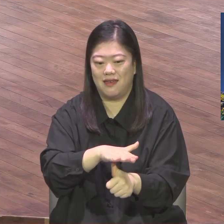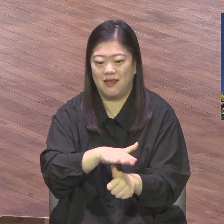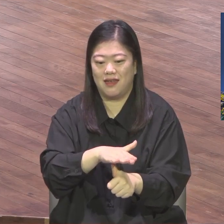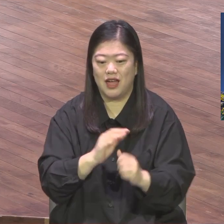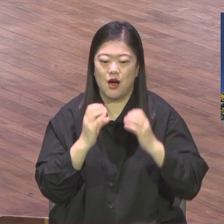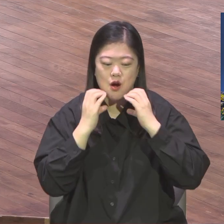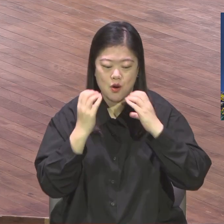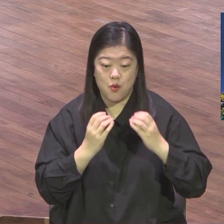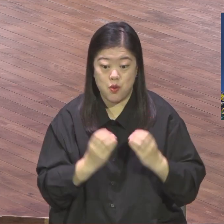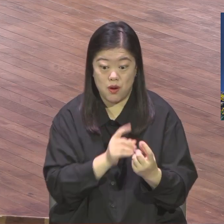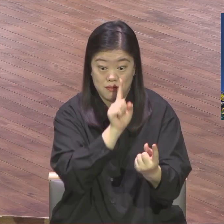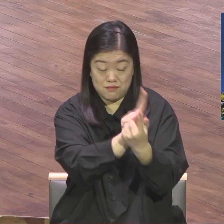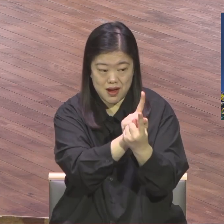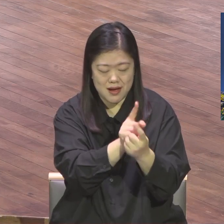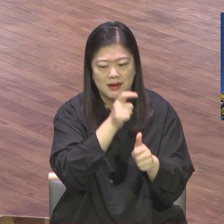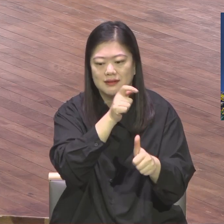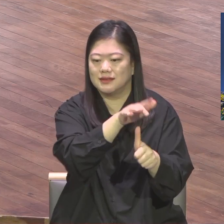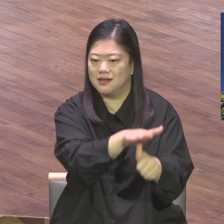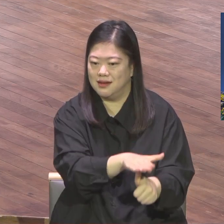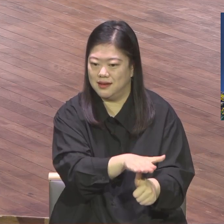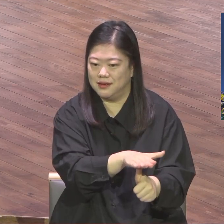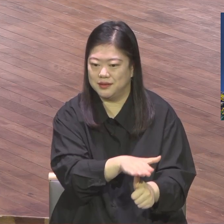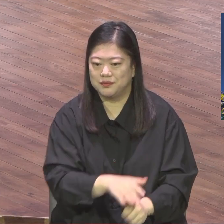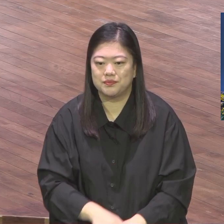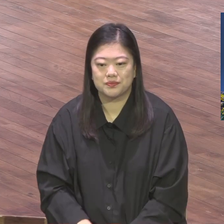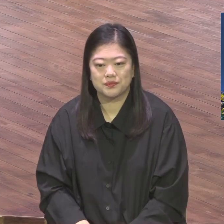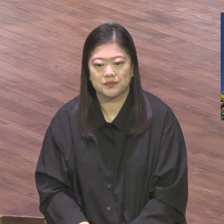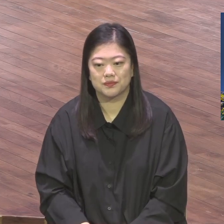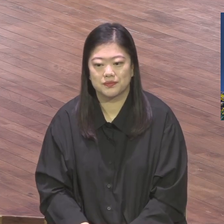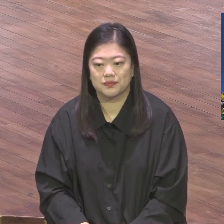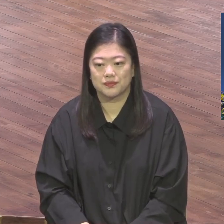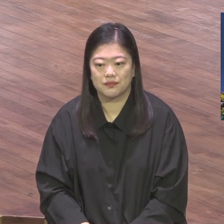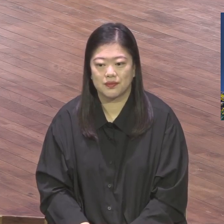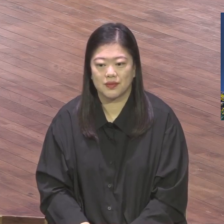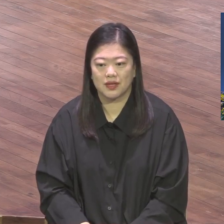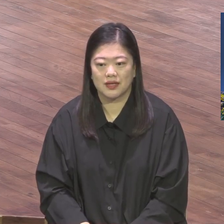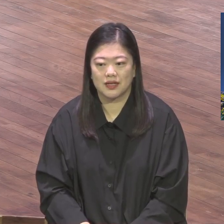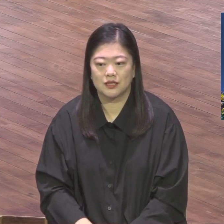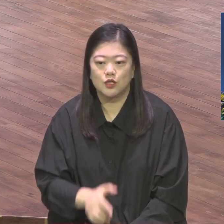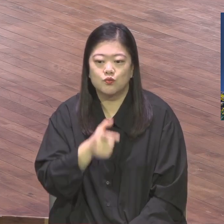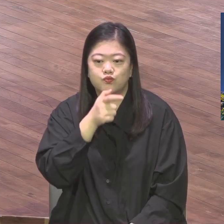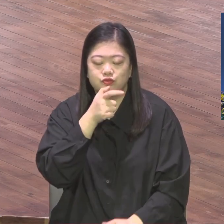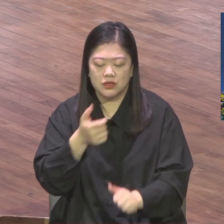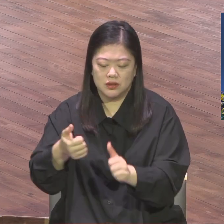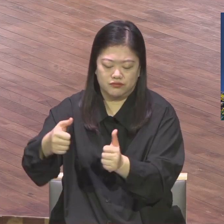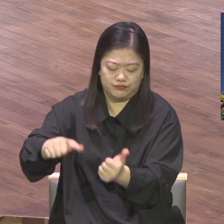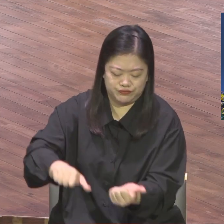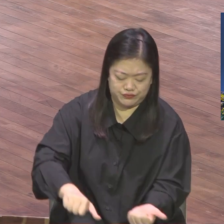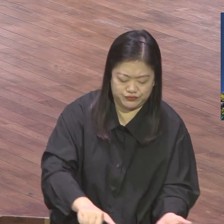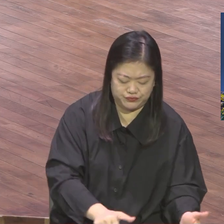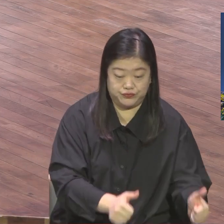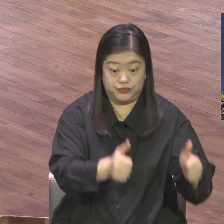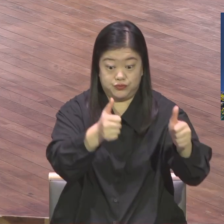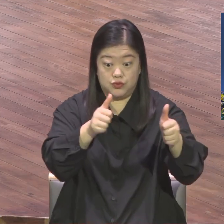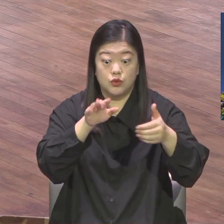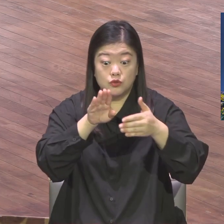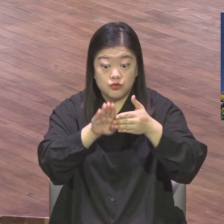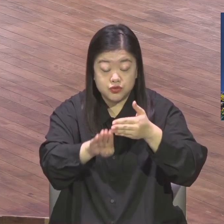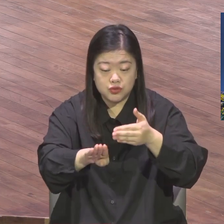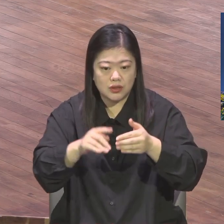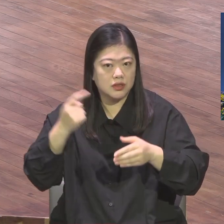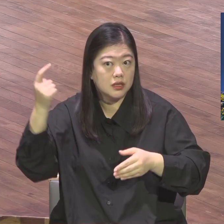됩니다. 자, 이때 하늘로부터 음성이 들립니다. 너는 내 사랑하는